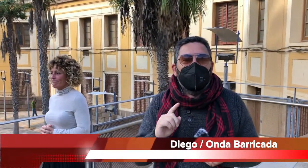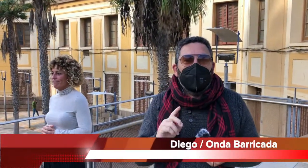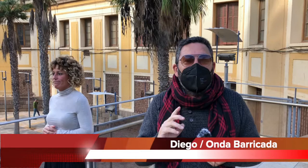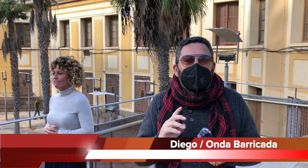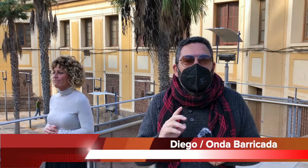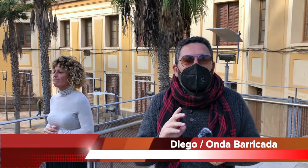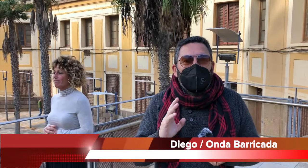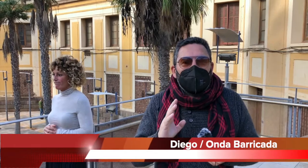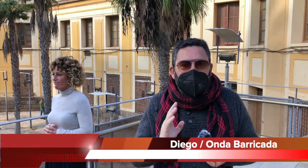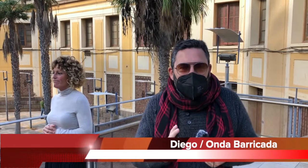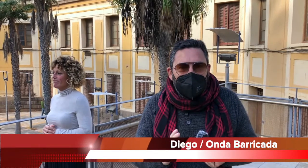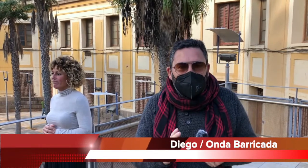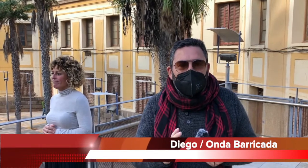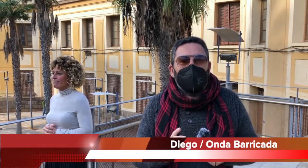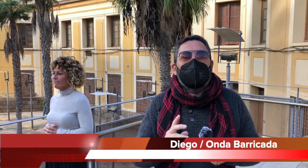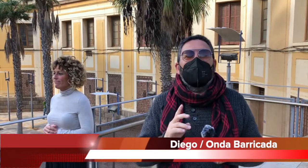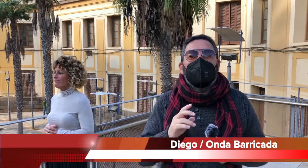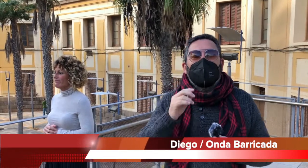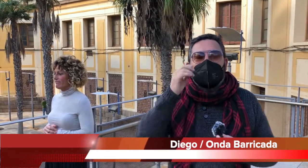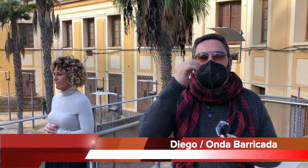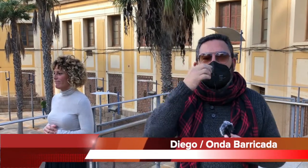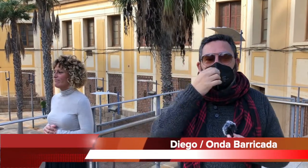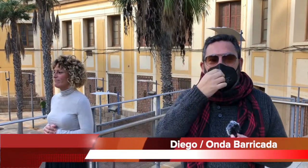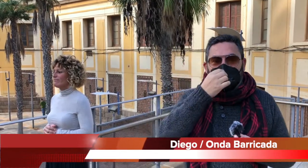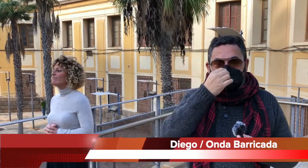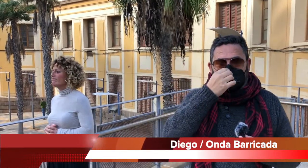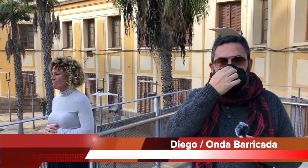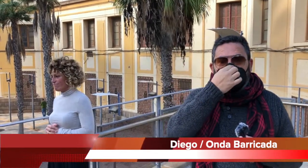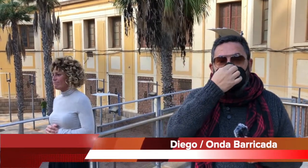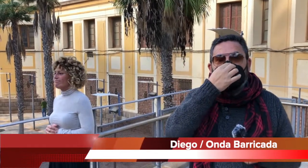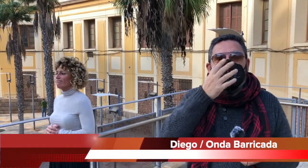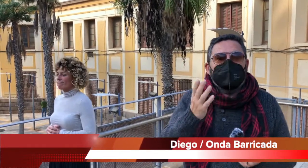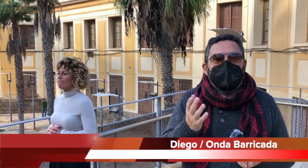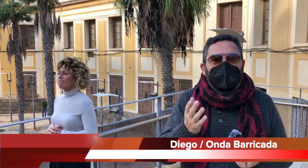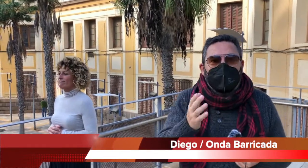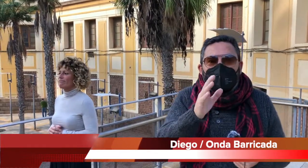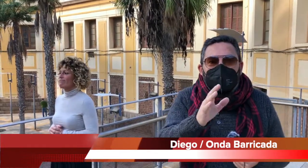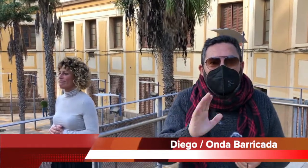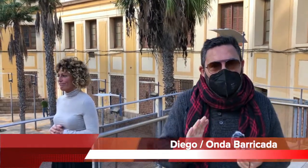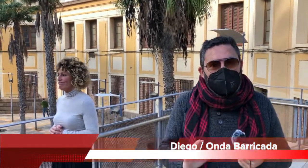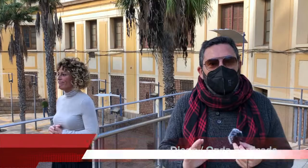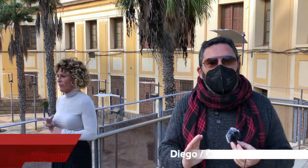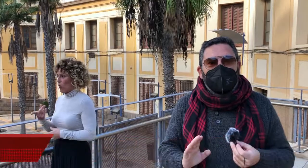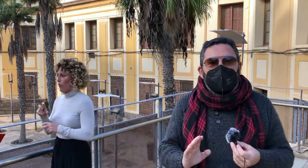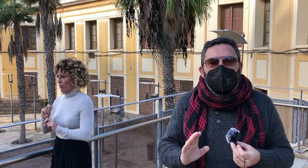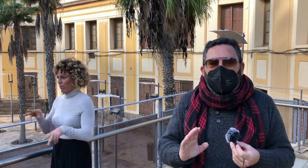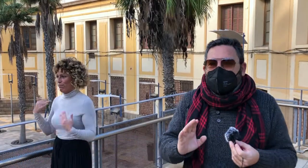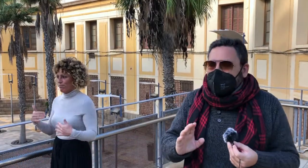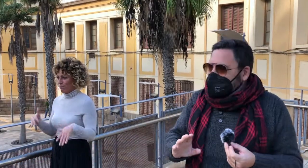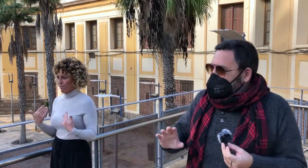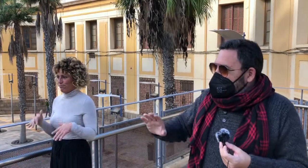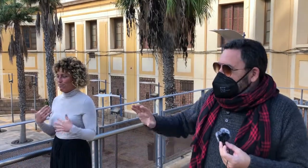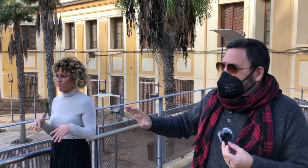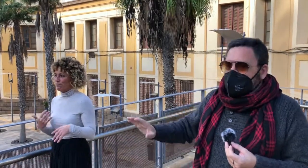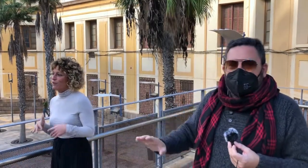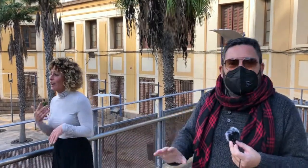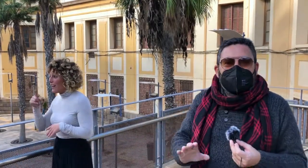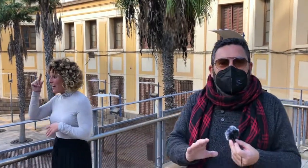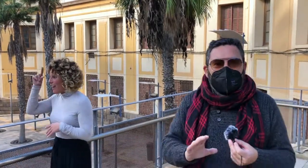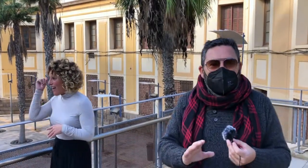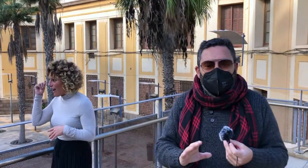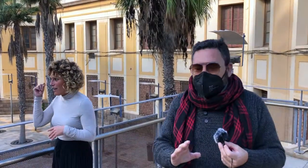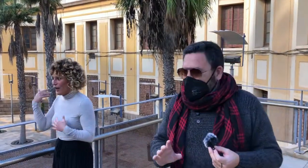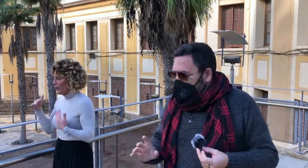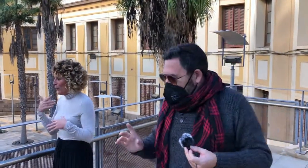pero ¿cómo se sienten ustedes cuando la ven a ella? Y realmente la mayoría entiendo que no sabéis ni de qué